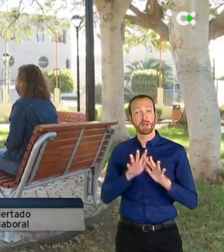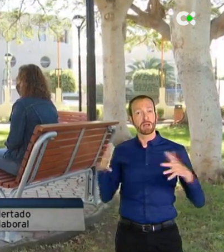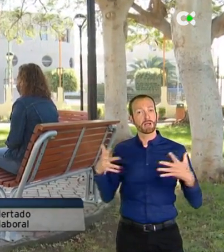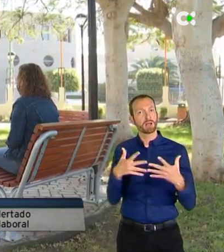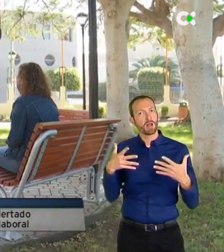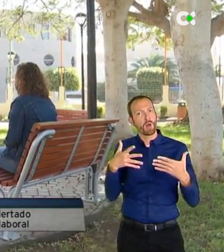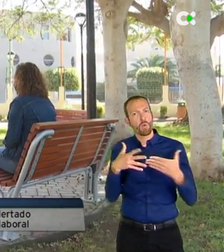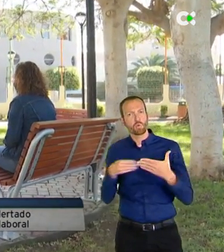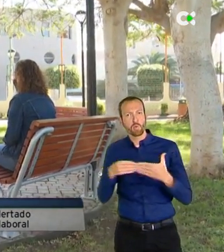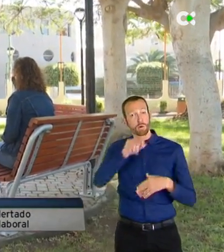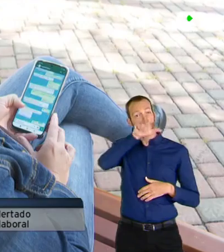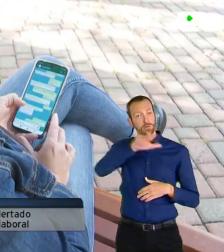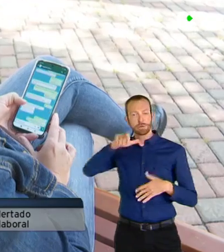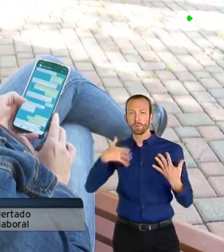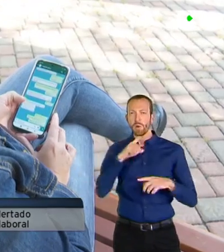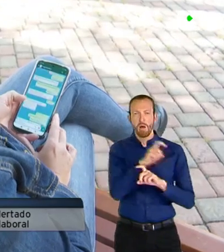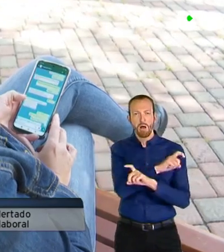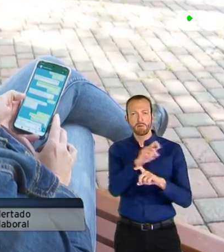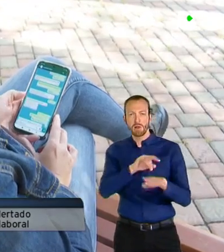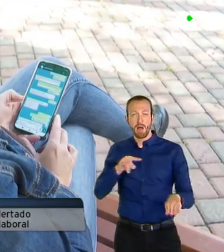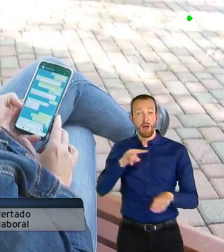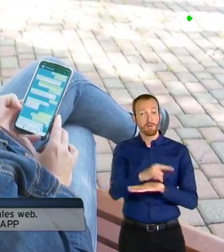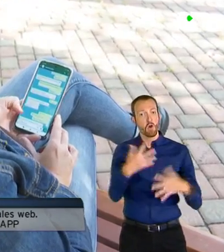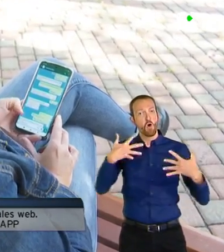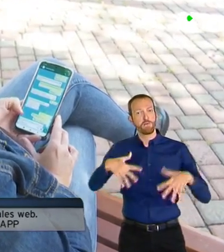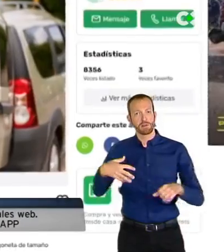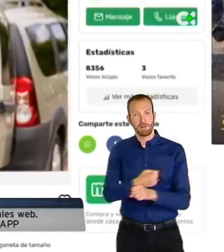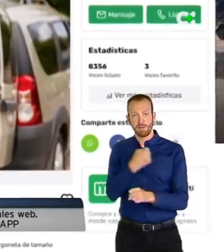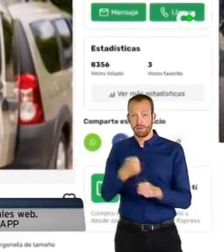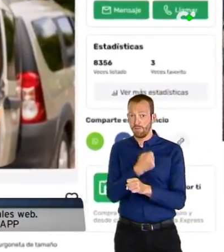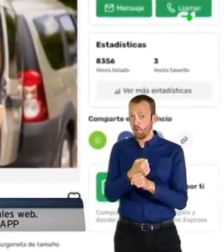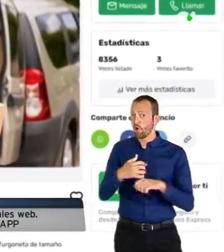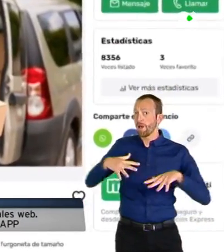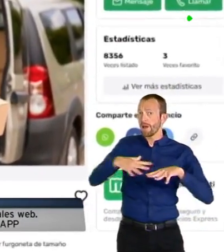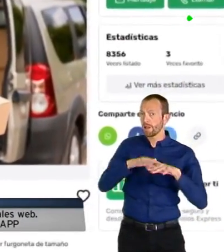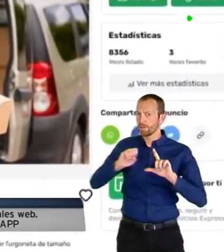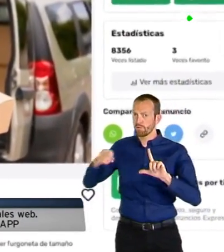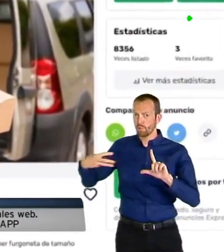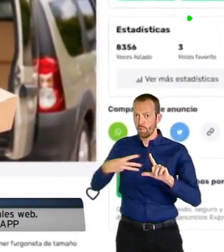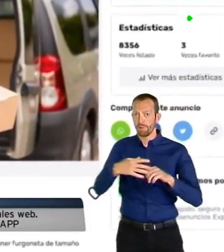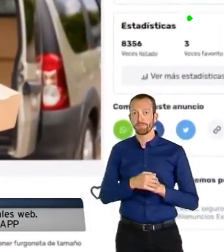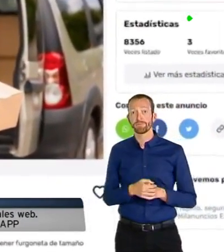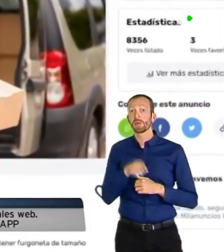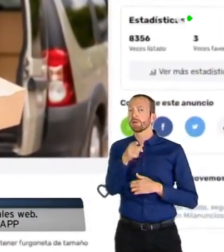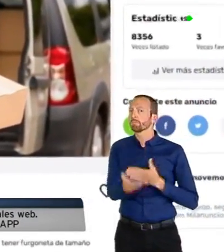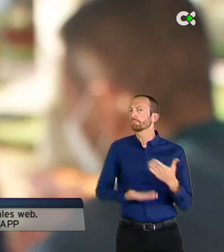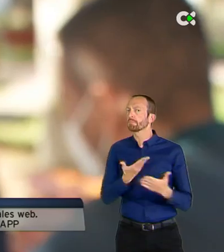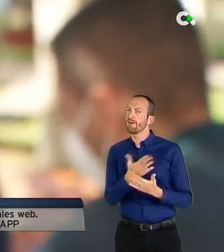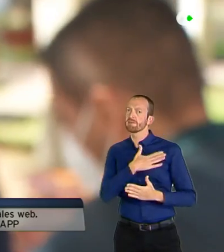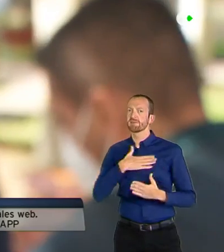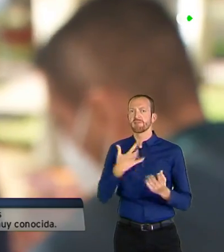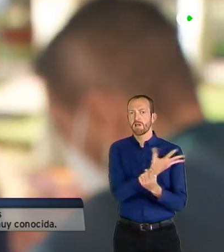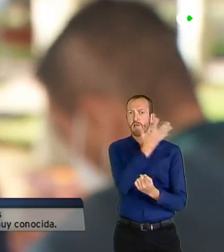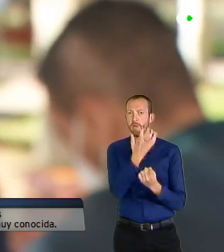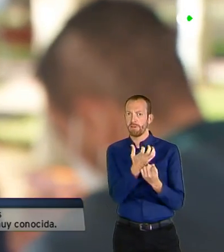Usuarios de Internet han alertado de la estafa en una oferta laboral que circula por redes y portales web. Piden que se utilice